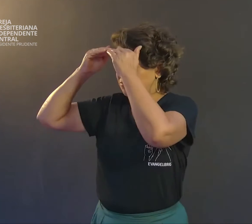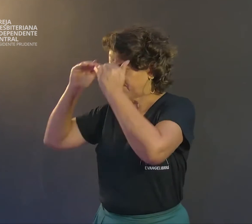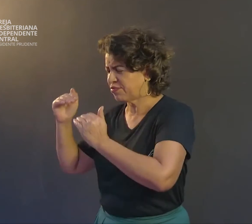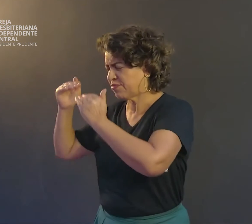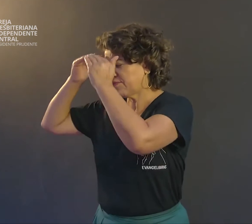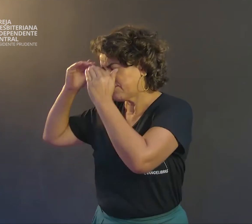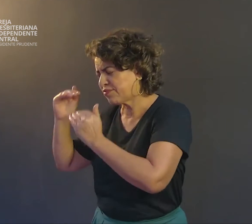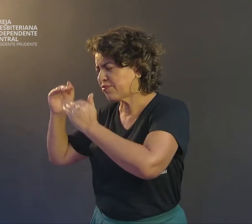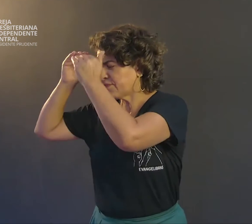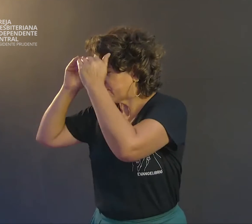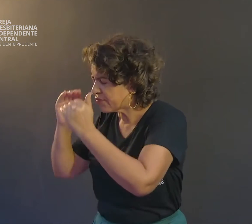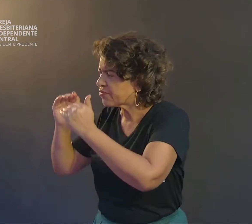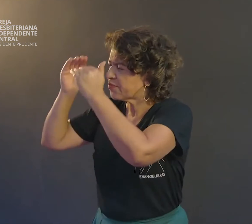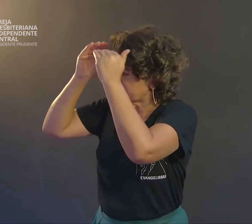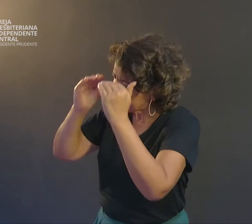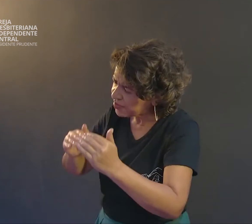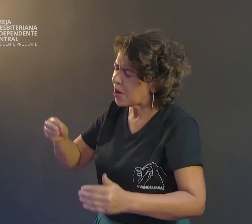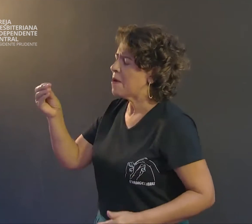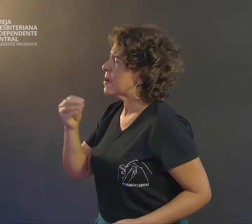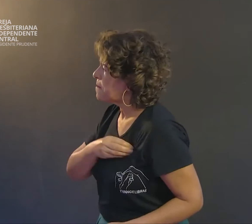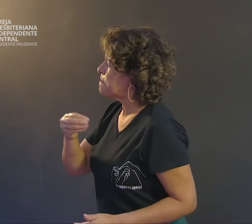vezes, pecando contra ele.